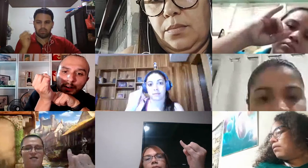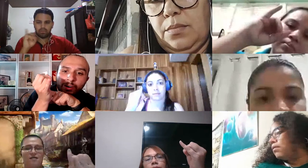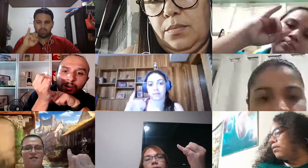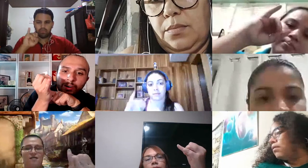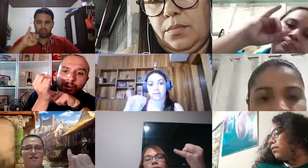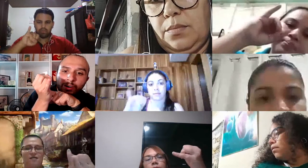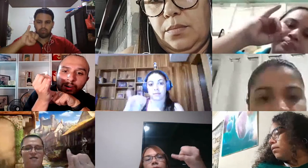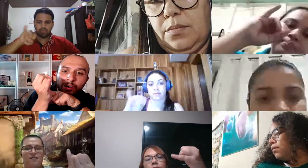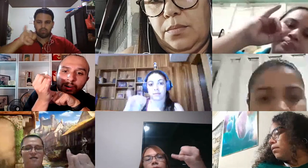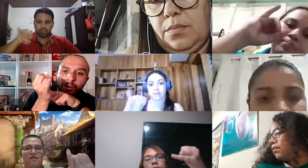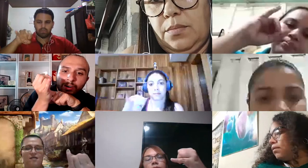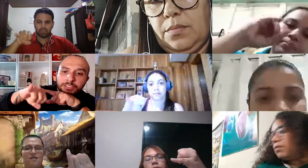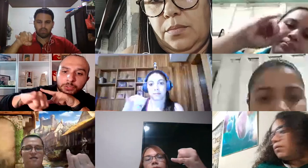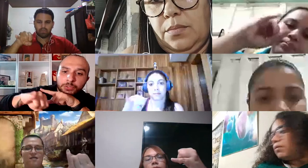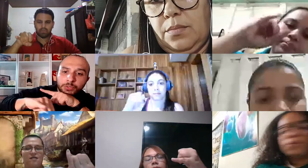No puedo hacer esto.